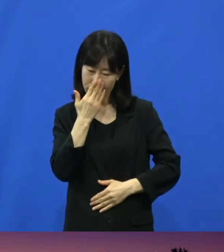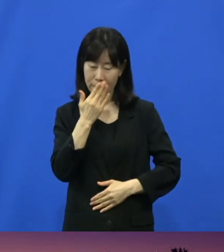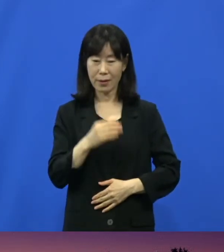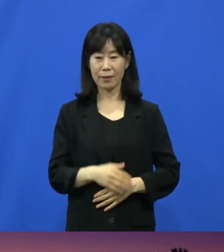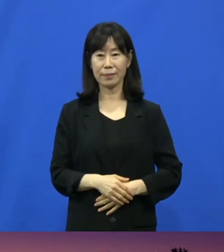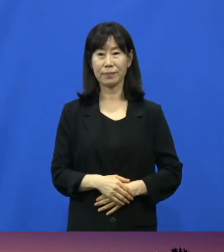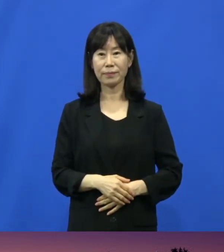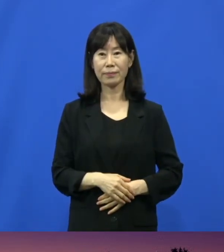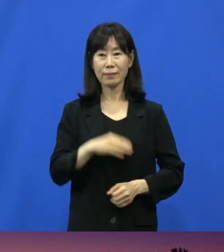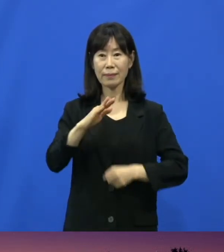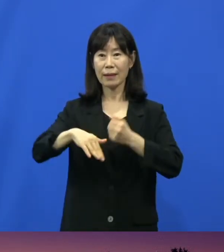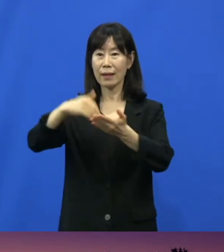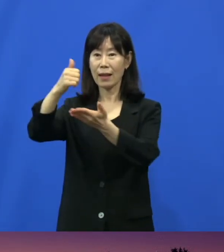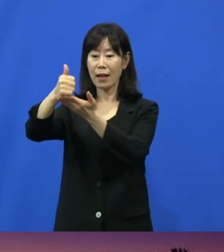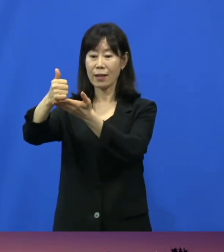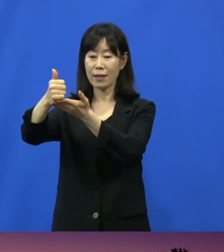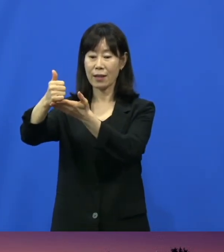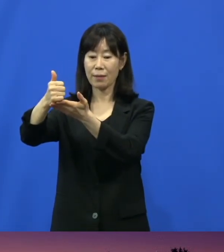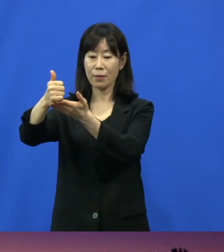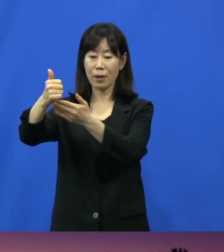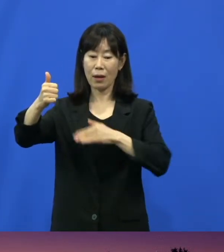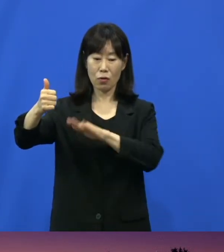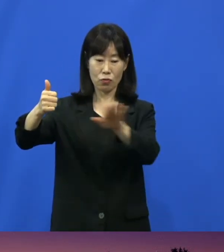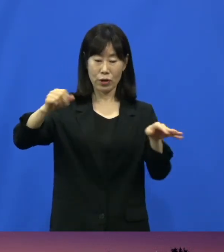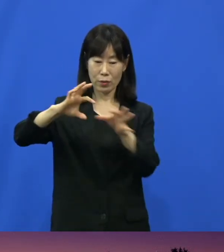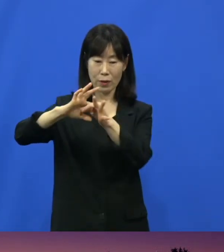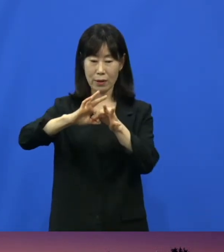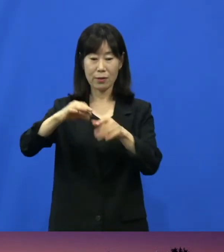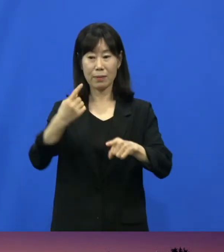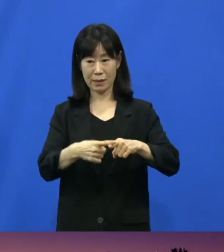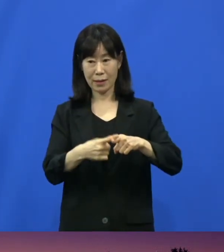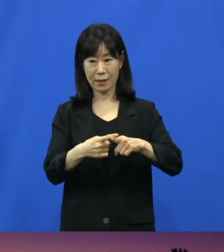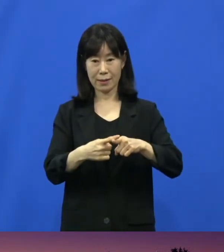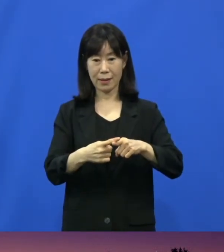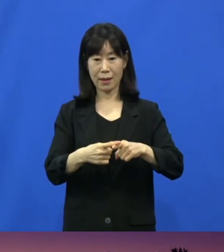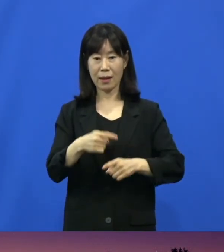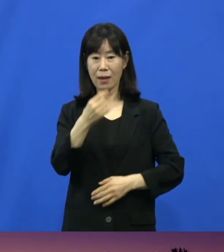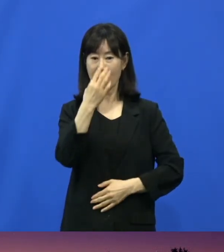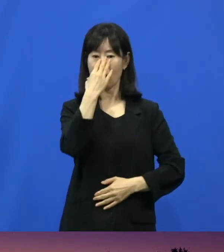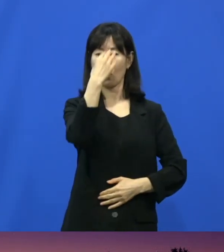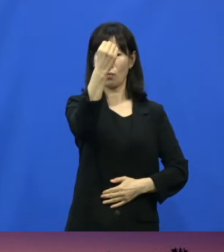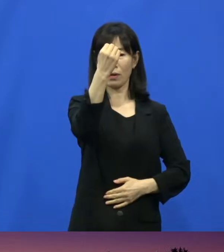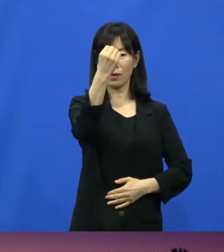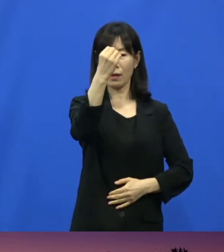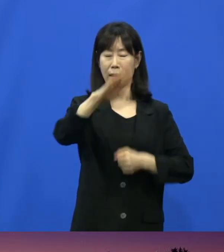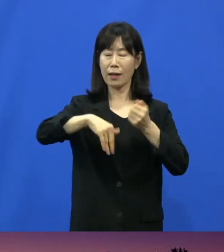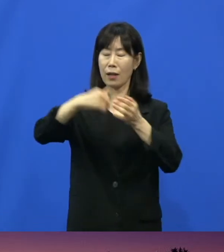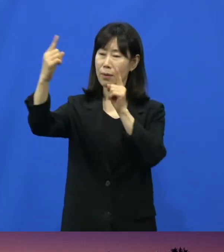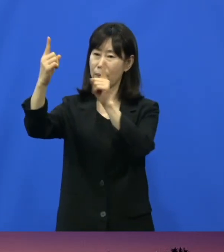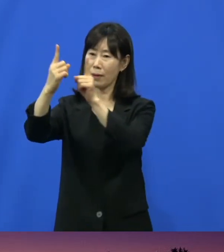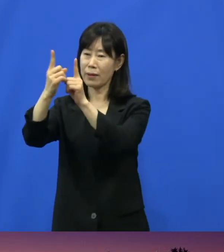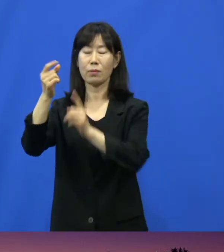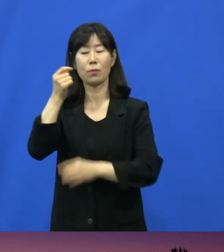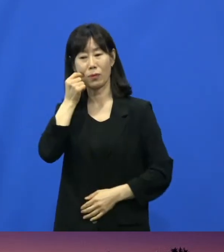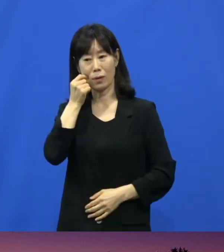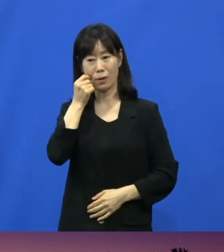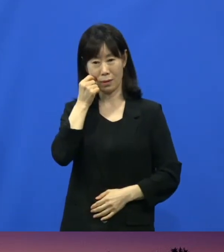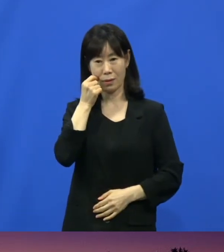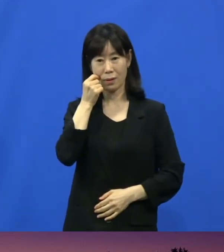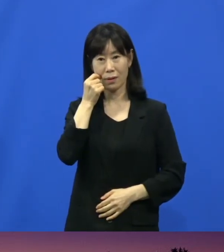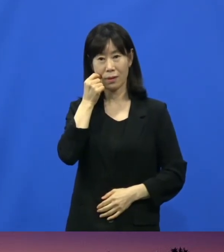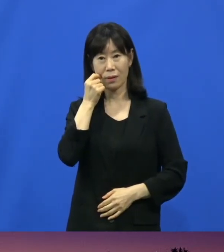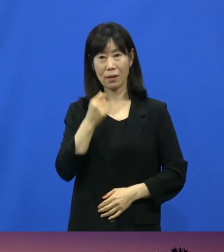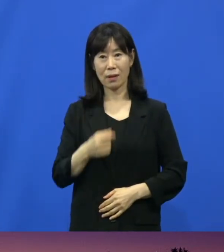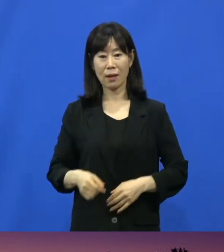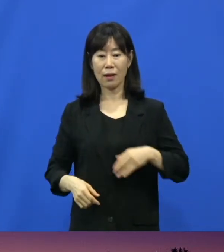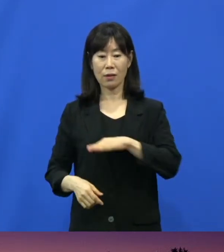여러분, 하나님과의 관계에서 우리의 태도를 가르쳐주는 것입니다. 마음이 높아지면 주님을 만날 수가 없습니다. 마음을 낮추어야